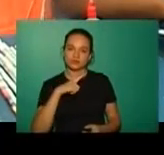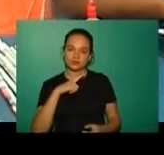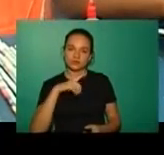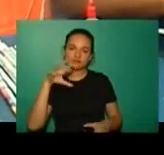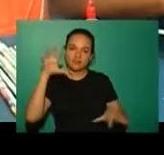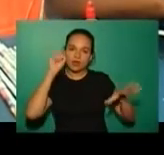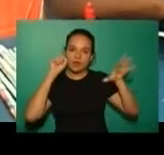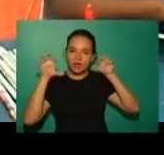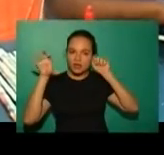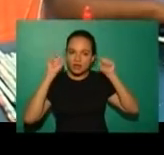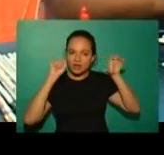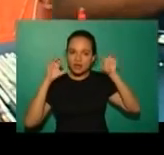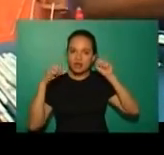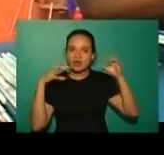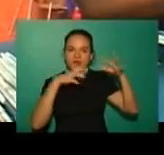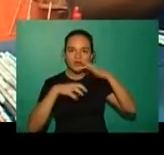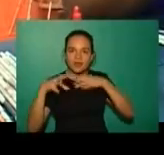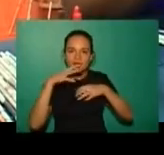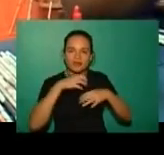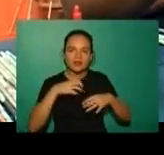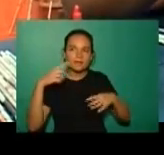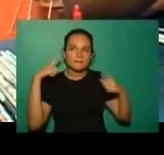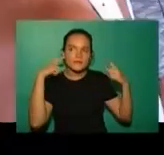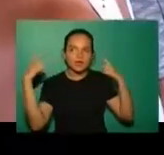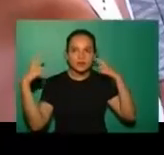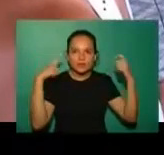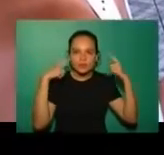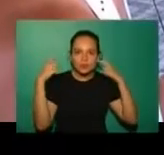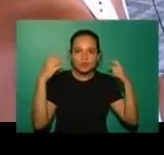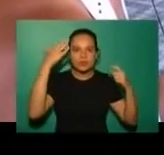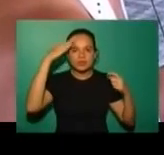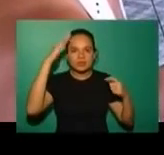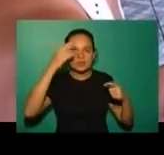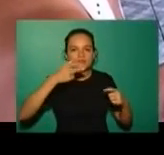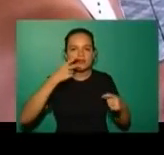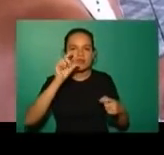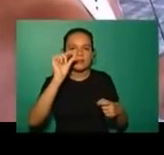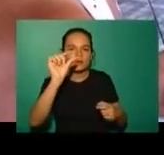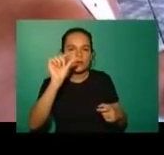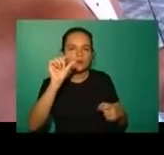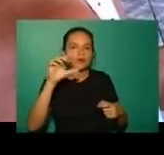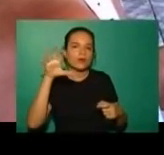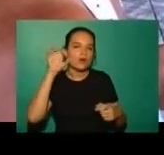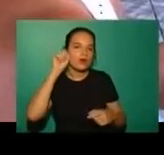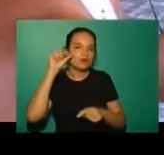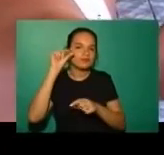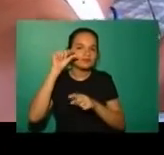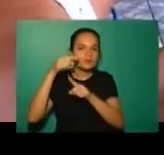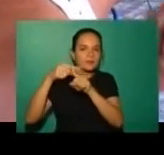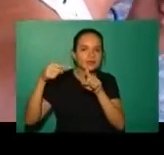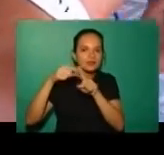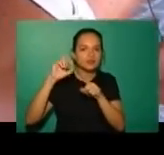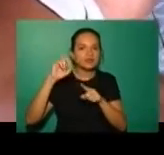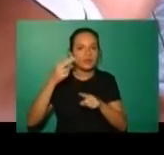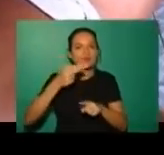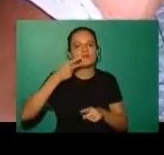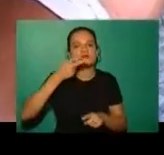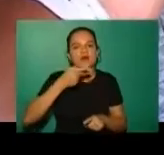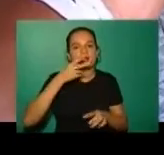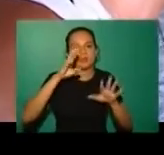Outras têm audição suficiente para reconhecer sons familiares, entender alguma fala ou desenvolver a própria